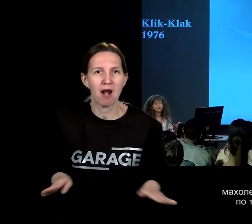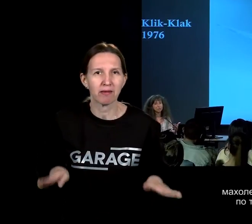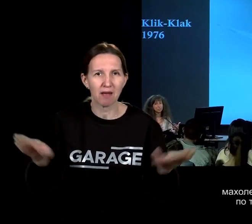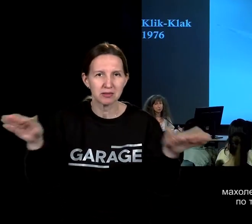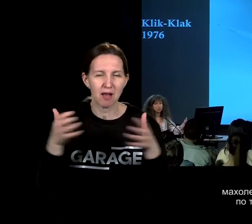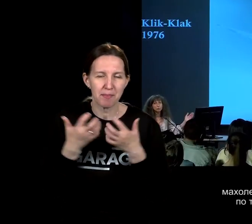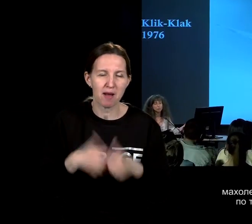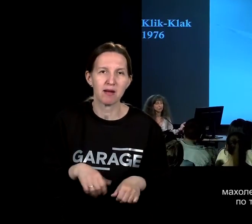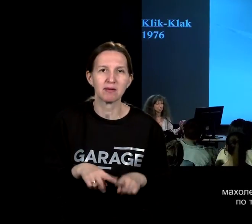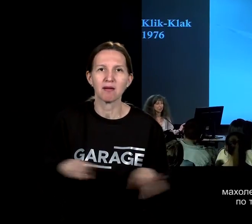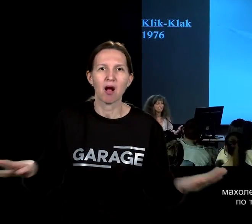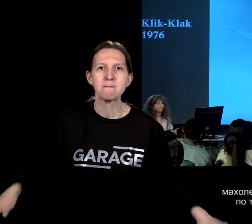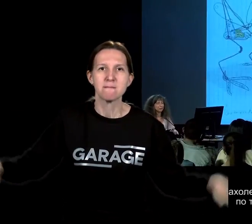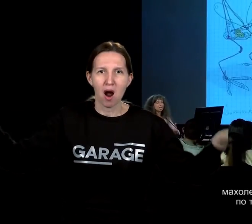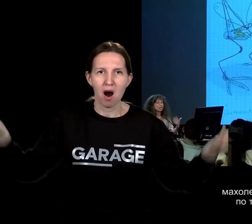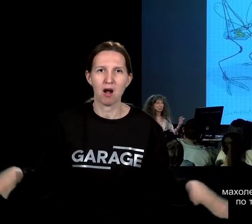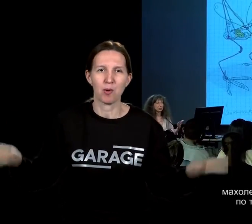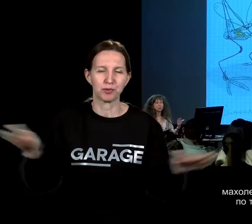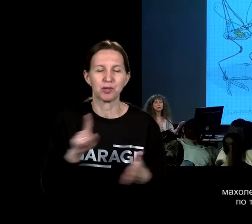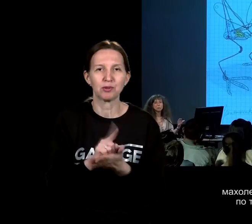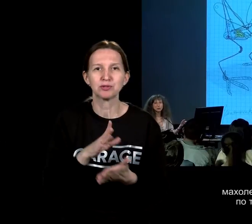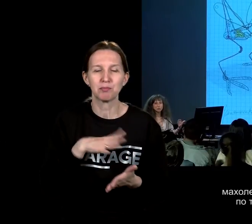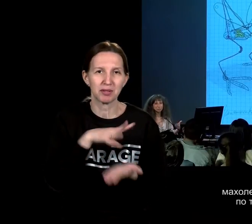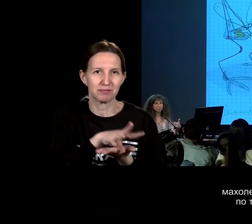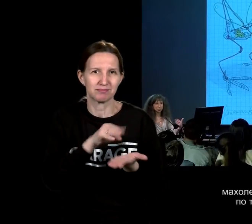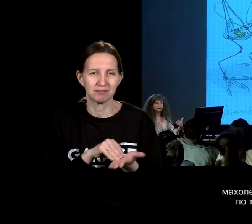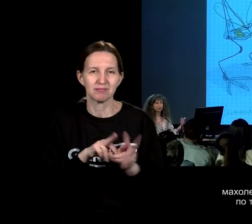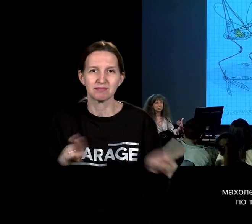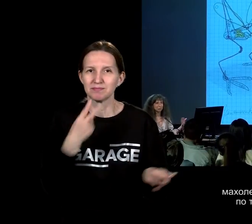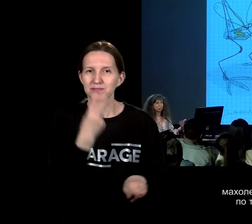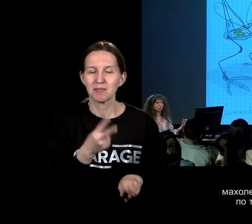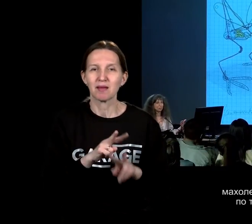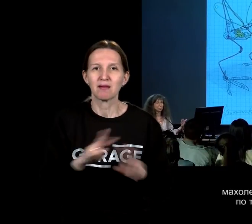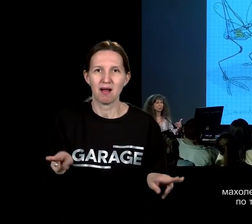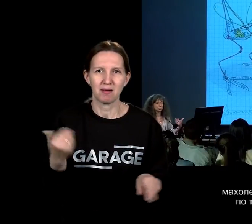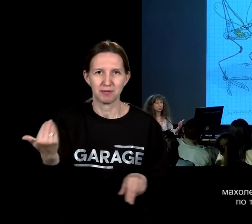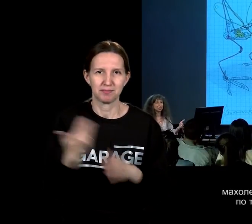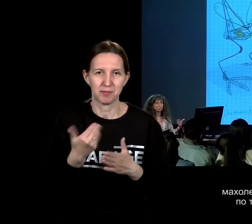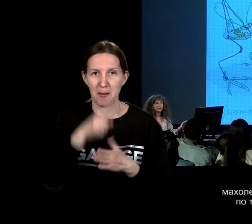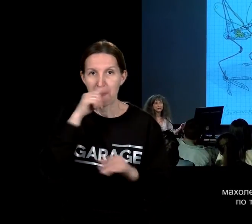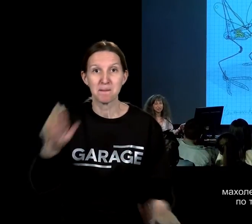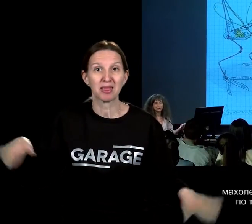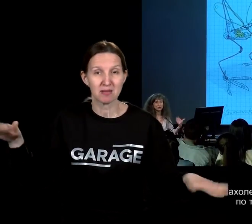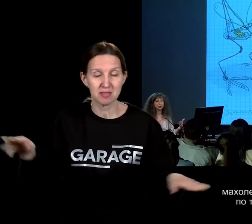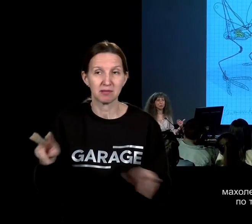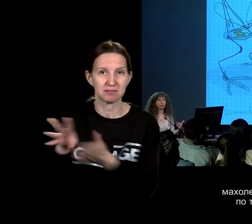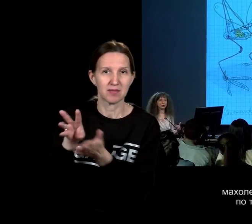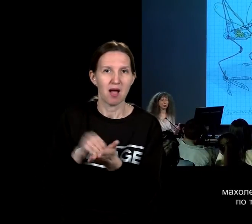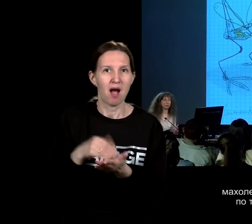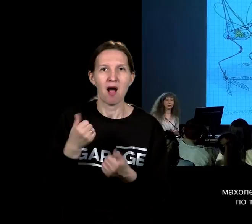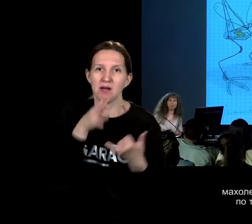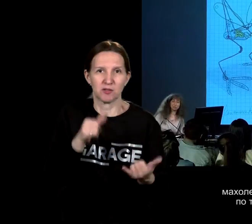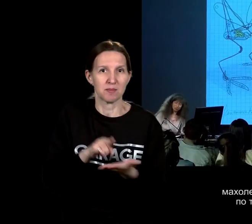были махолетами, которые должны были работать по принципу, как бы летать по тому же принципу, по которому летает птица, а не по которому